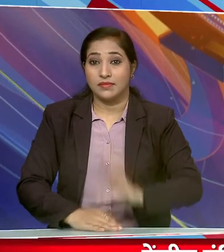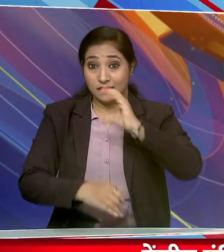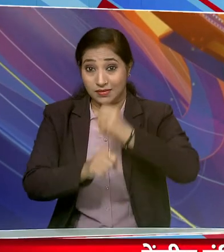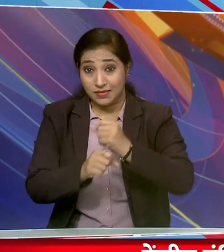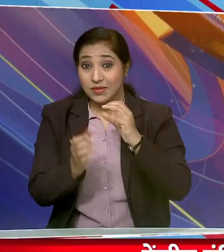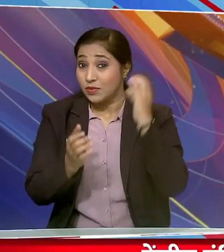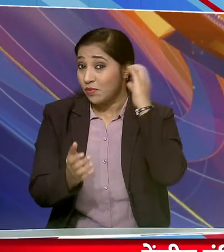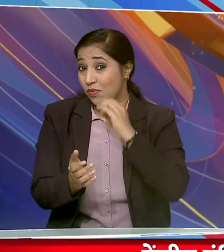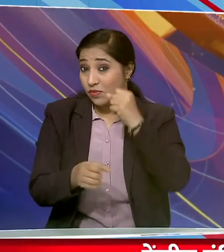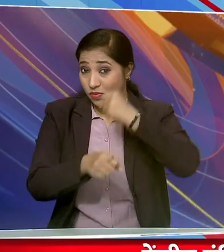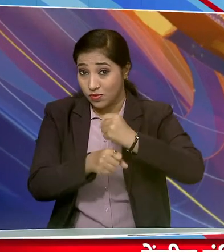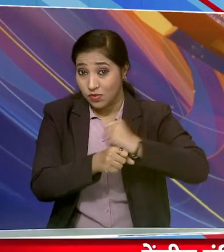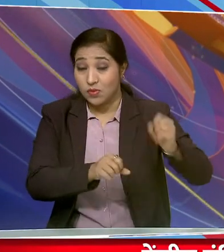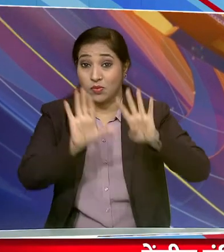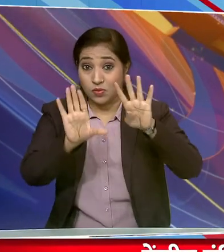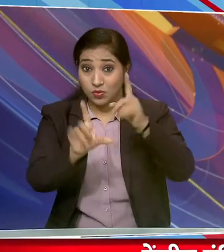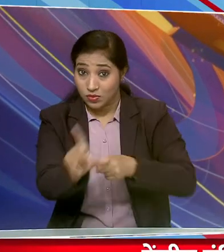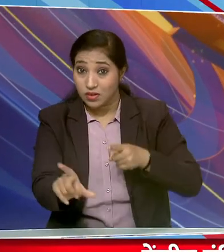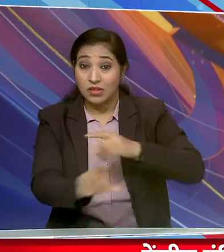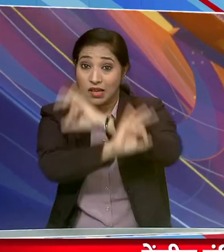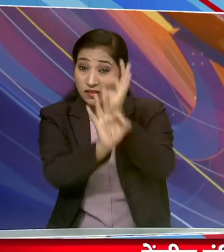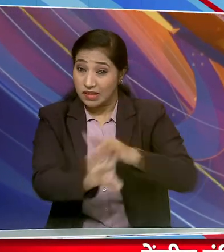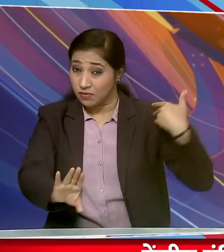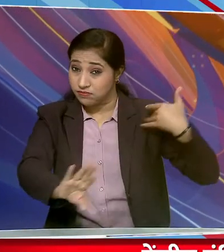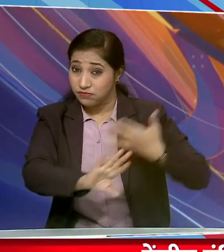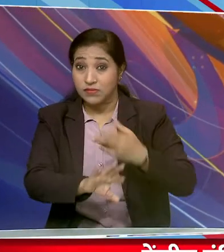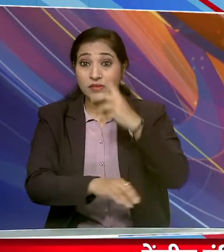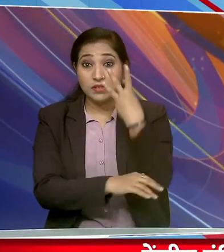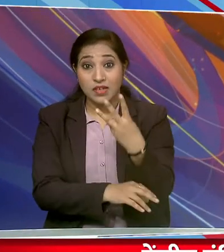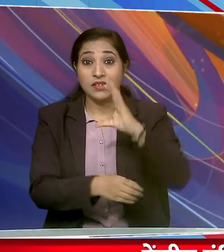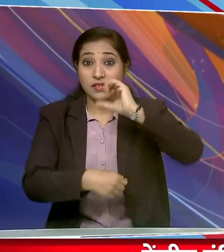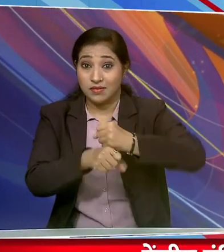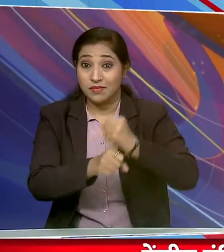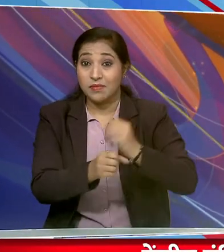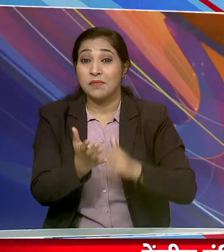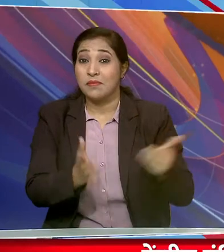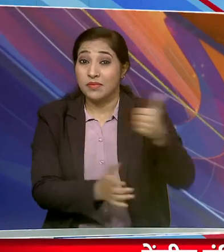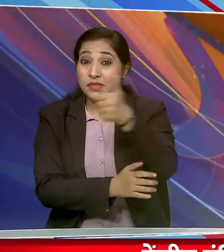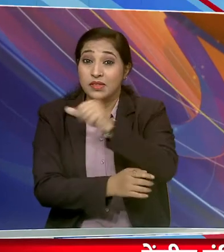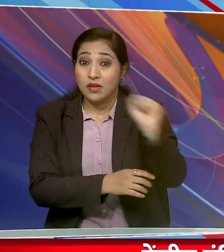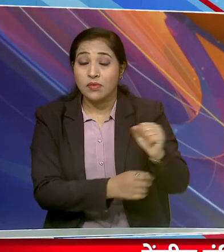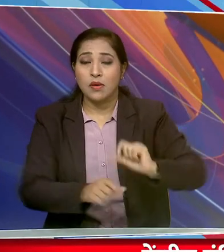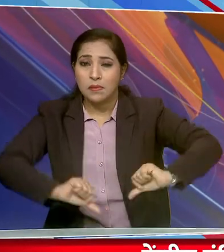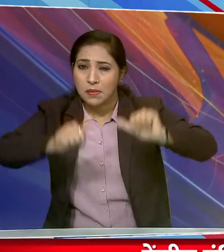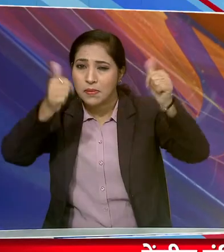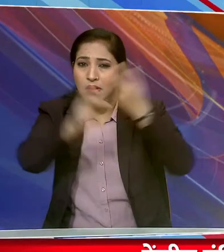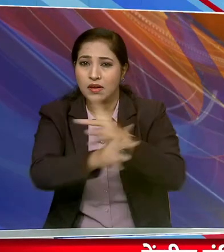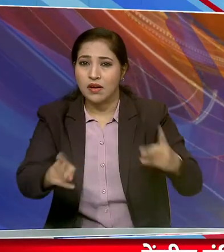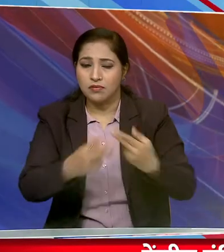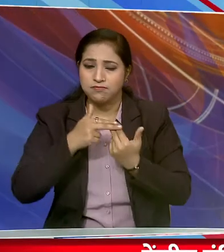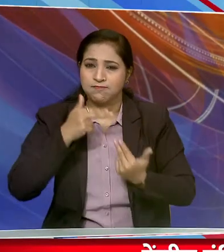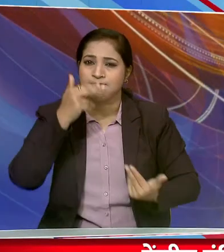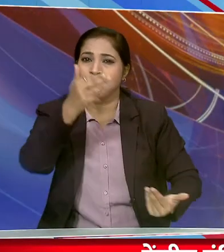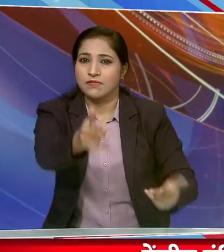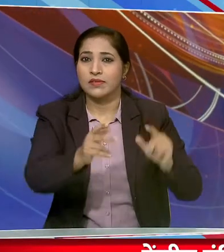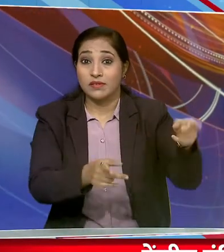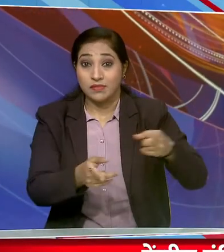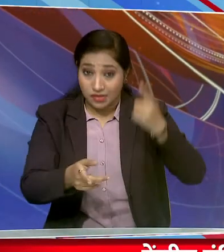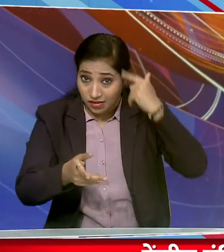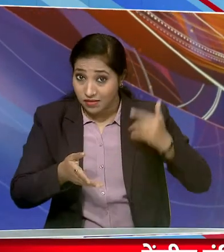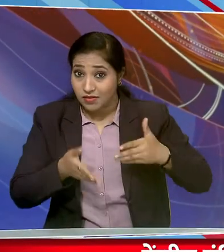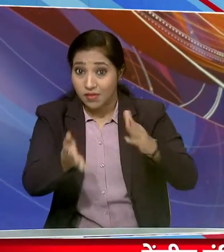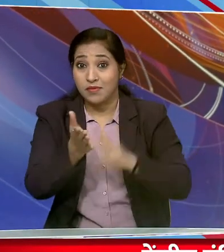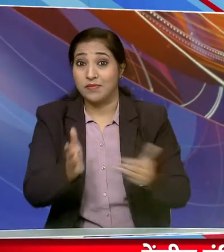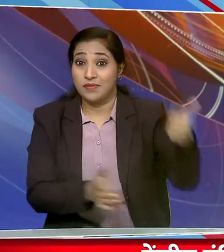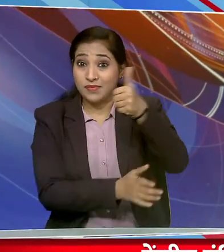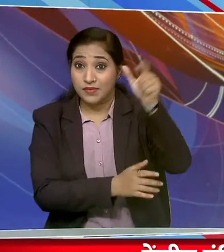केंद्र में मोदी सरकार के 9 साल पूरे होने पर 3 केंद्रीय मंत्रियों ने अपने अपने मंत्रालय की उपलब्धियों का दिया ब्यौरा। सड़क एवं